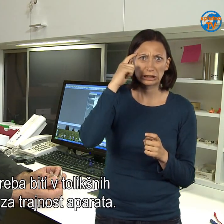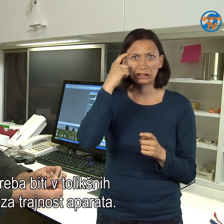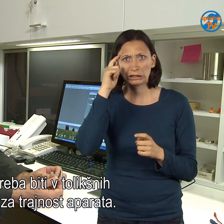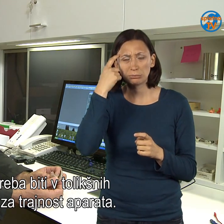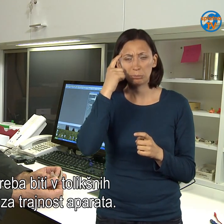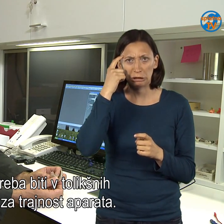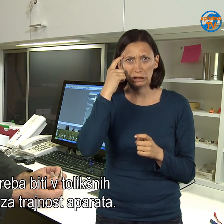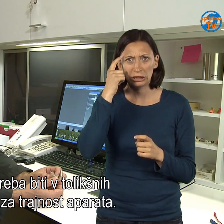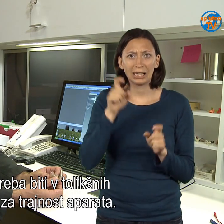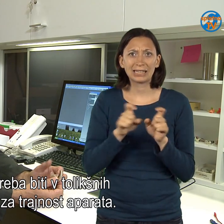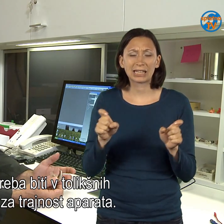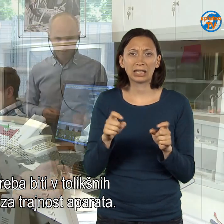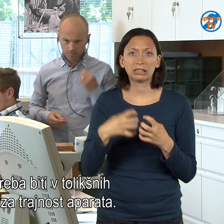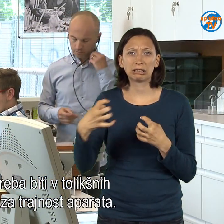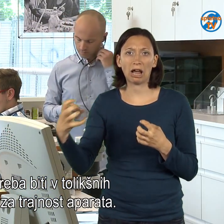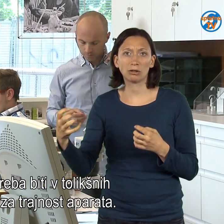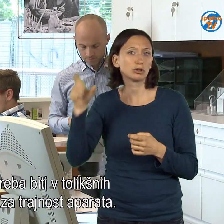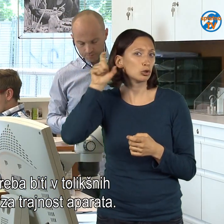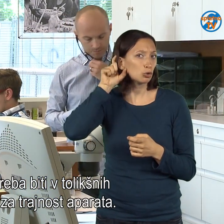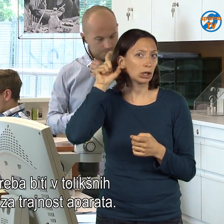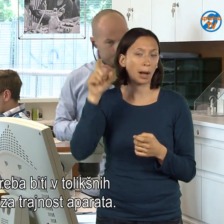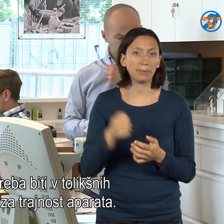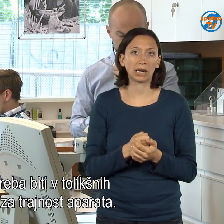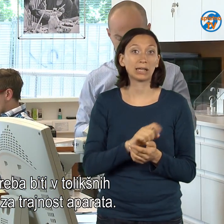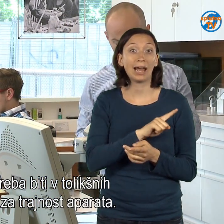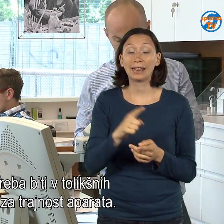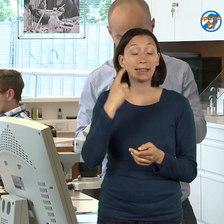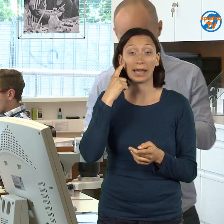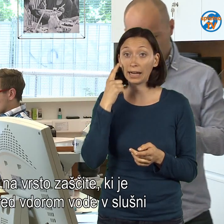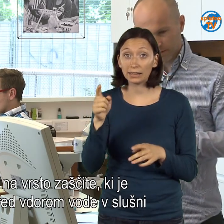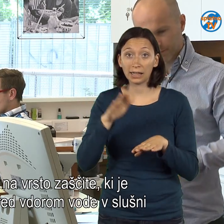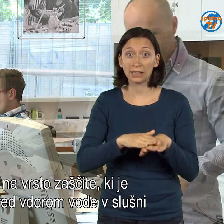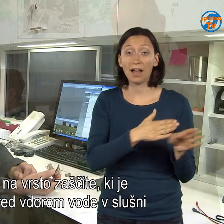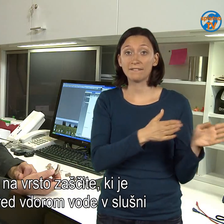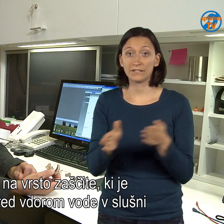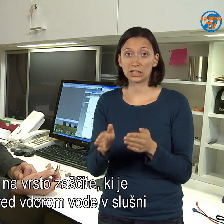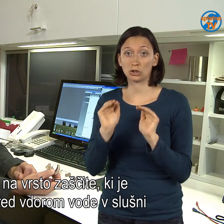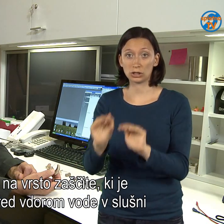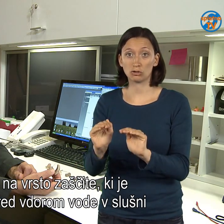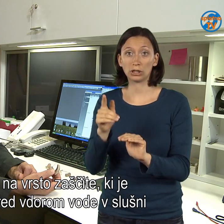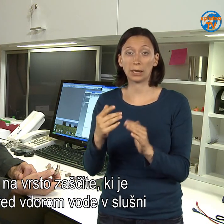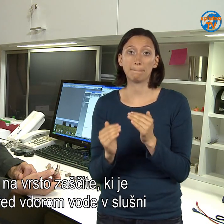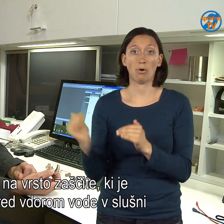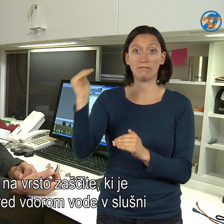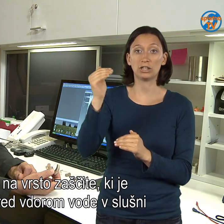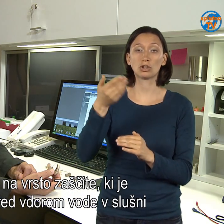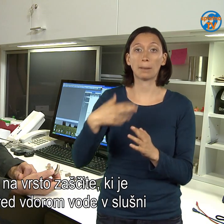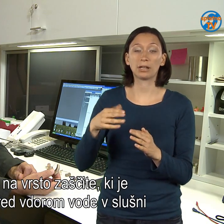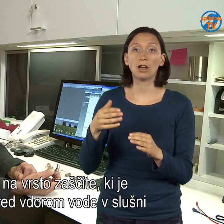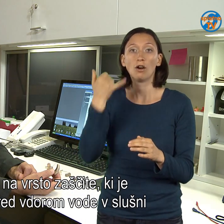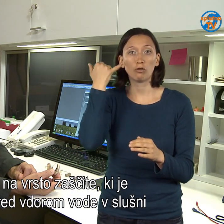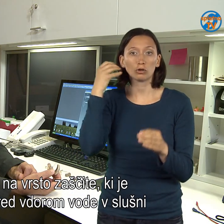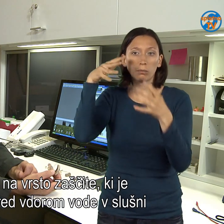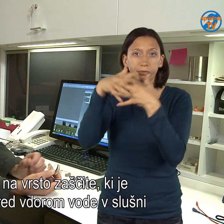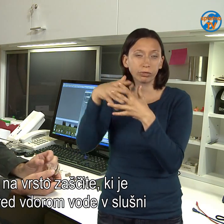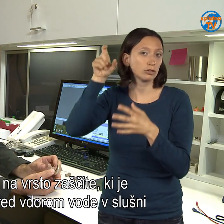skrbeh zaradi trajnosti slušnega aparata. Ne glede na vrsto zaščite, ki je povečana pred vdorom